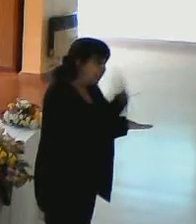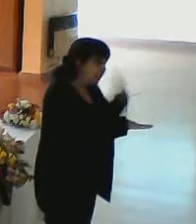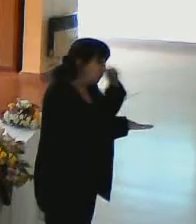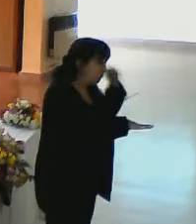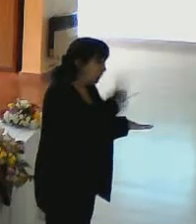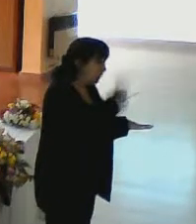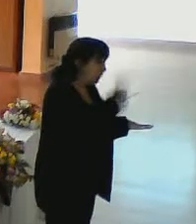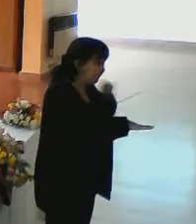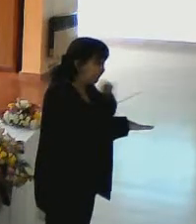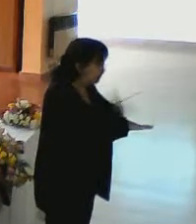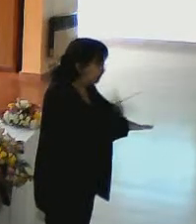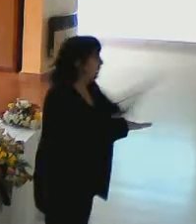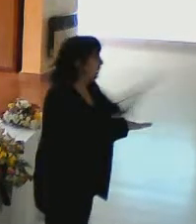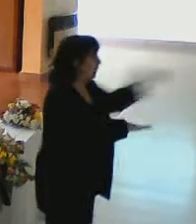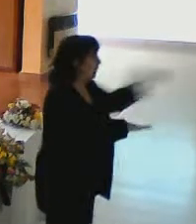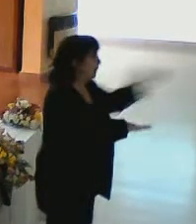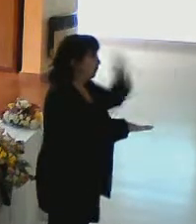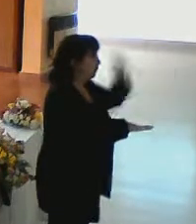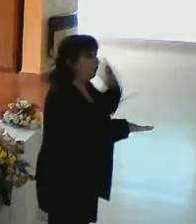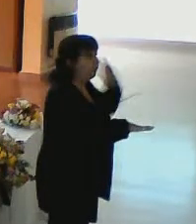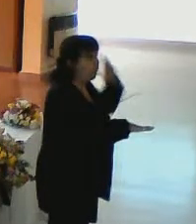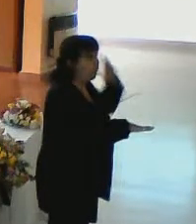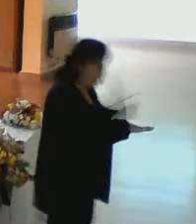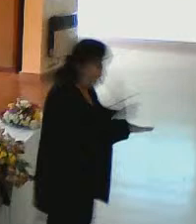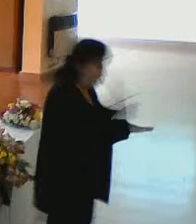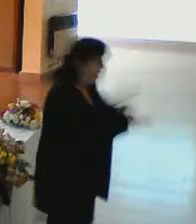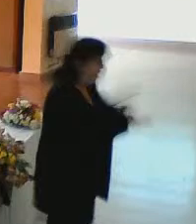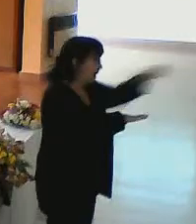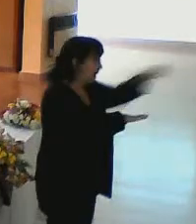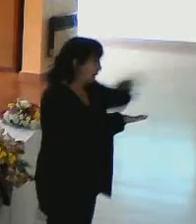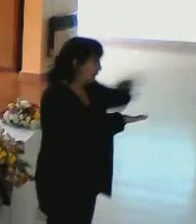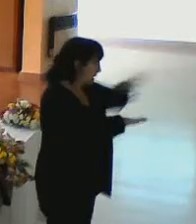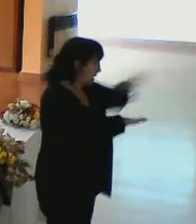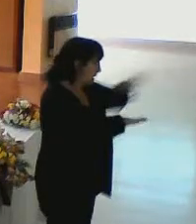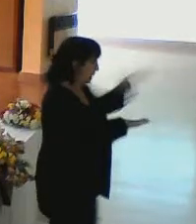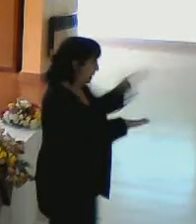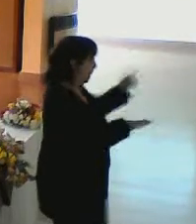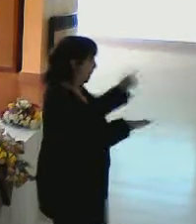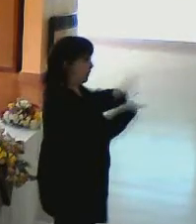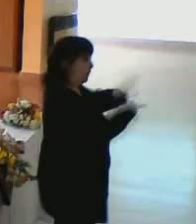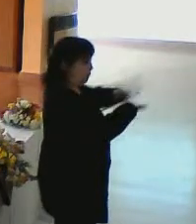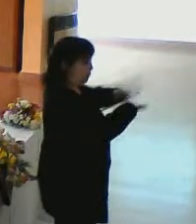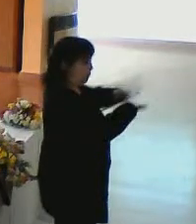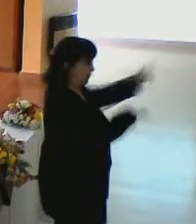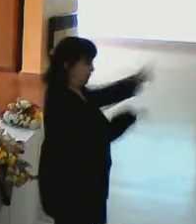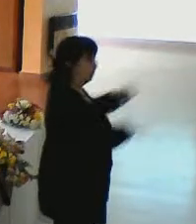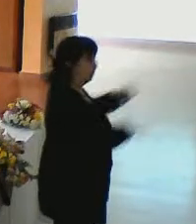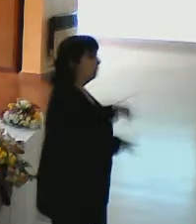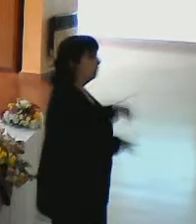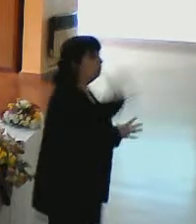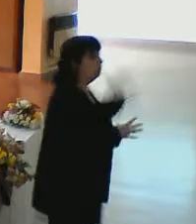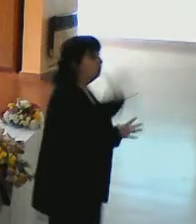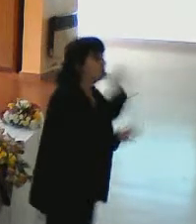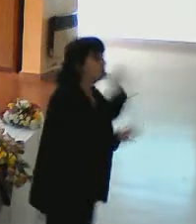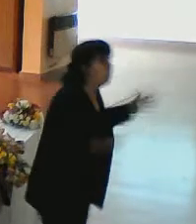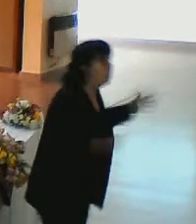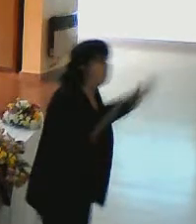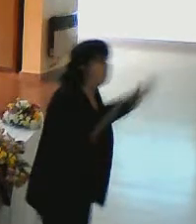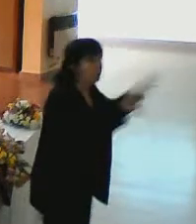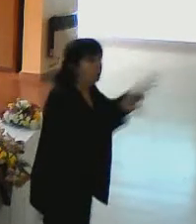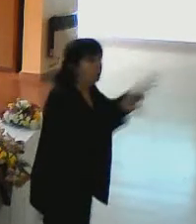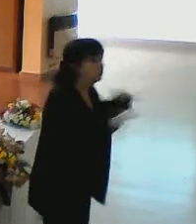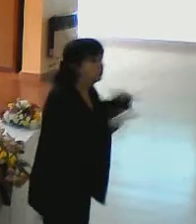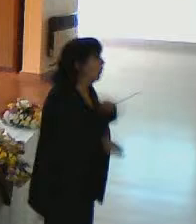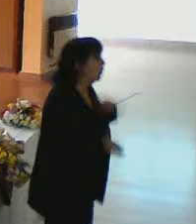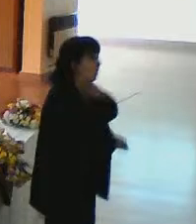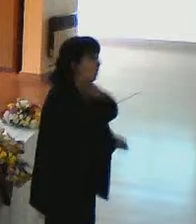lo tanto es imposible una cantidad de pacientes. Por ejemplo, ahora creo que ya no hay más turnos. Hasta el año que viene ya no